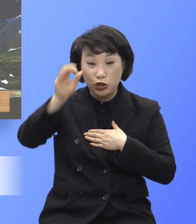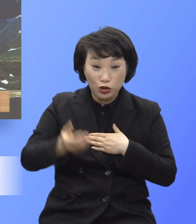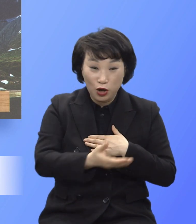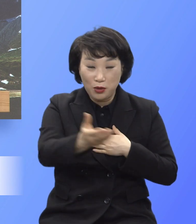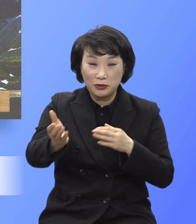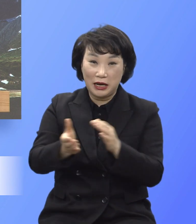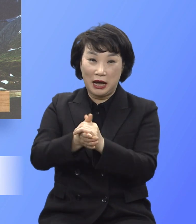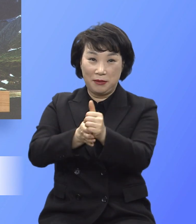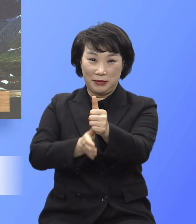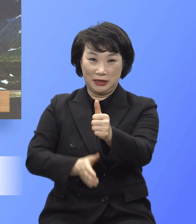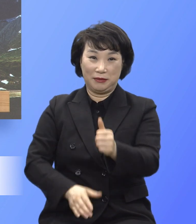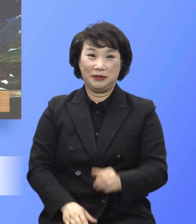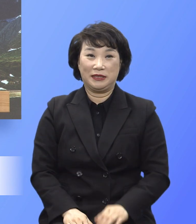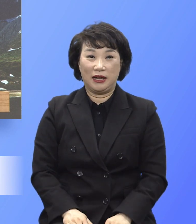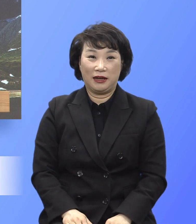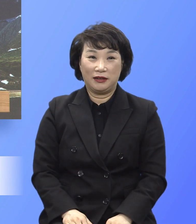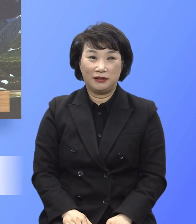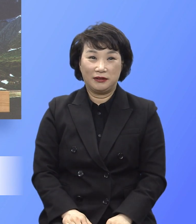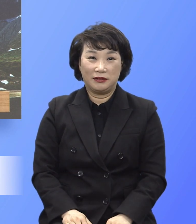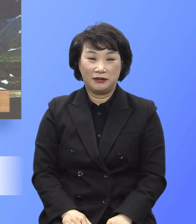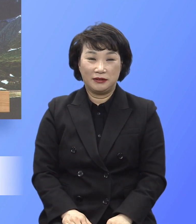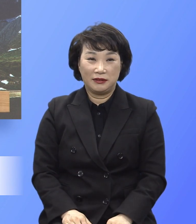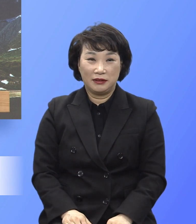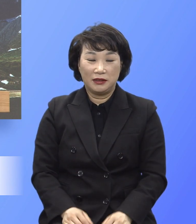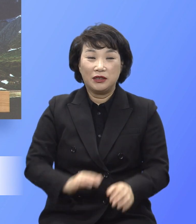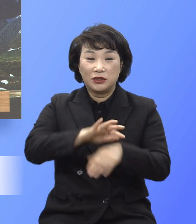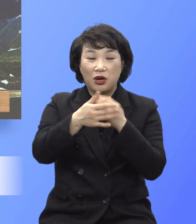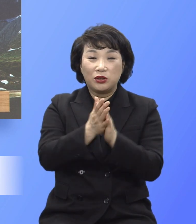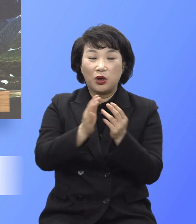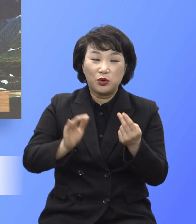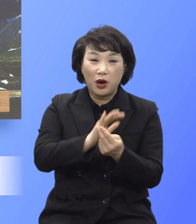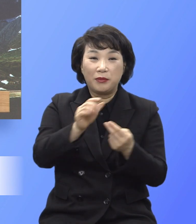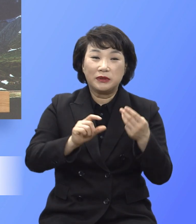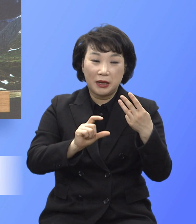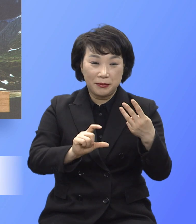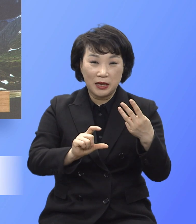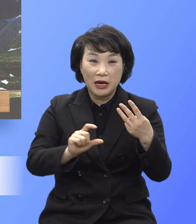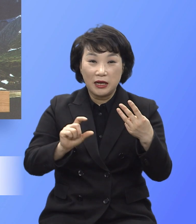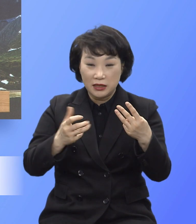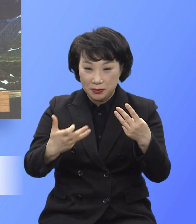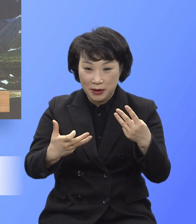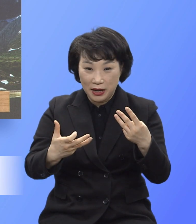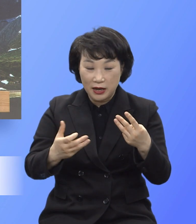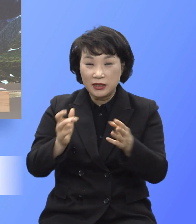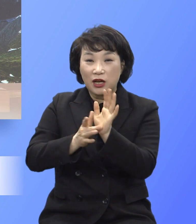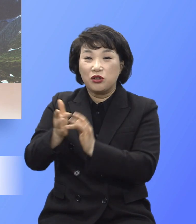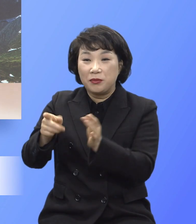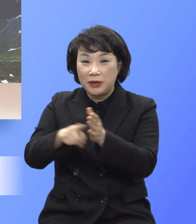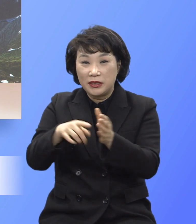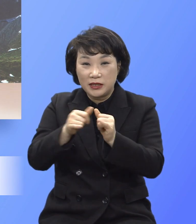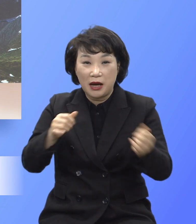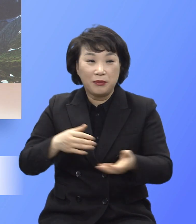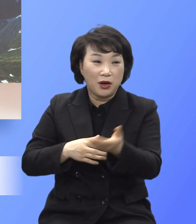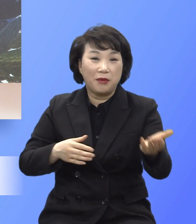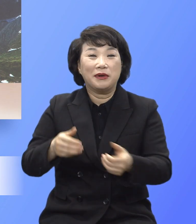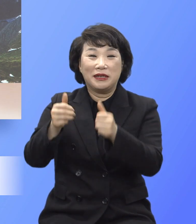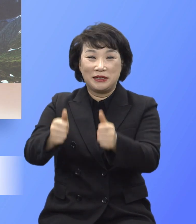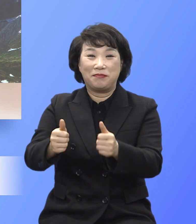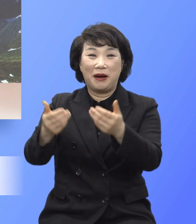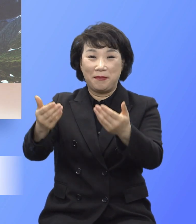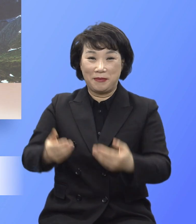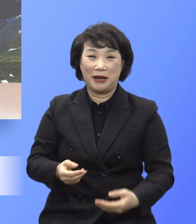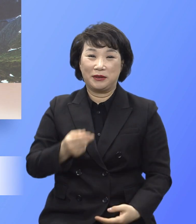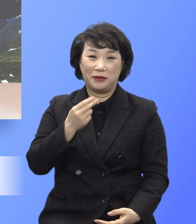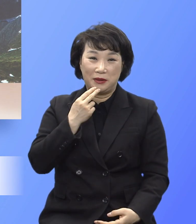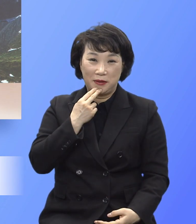인정하시면 아멘 합시다. 예, 요한복음 3장 18절에 저를 믿는 자는 심판을 받지